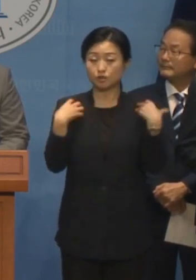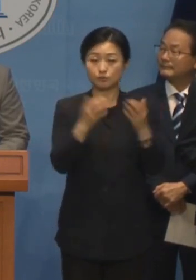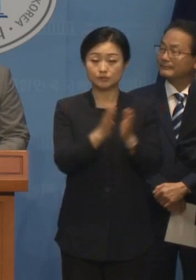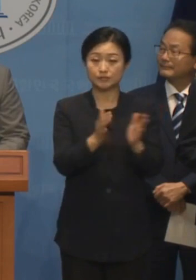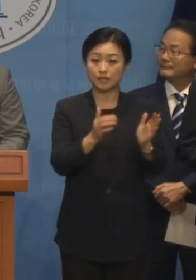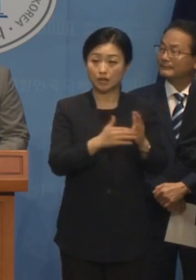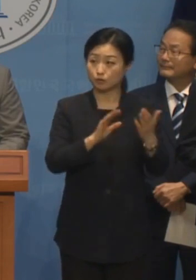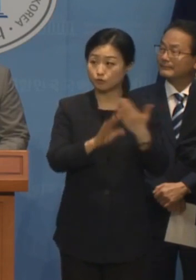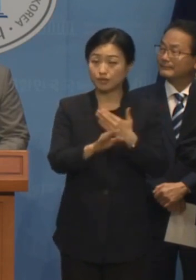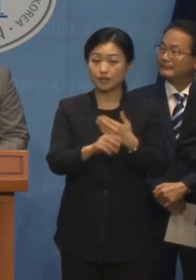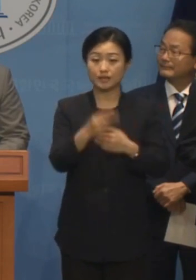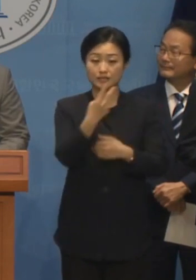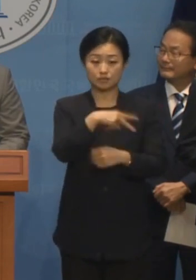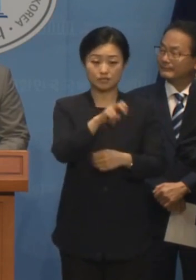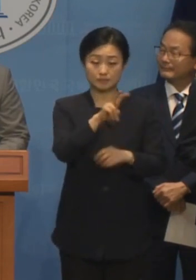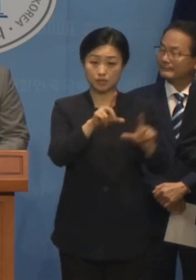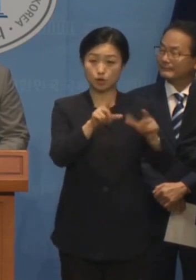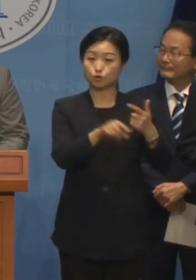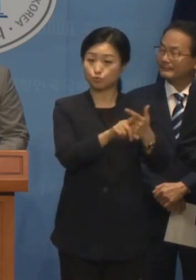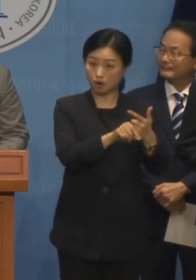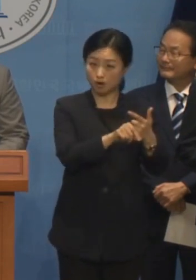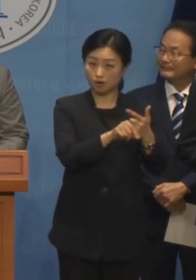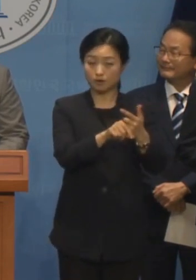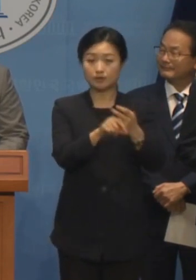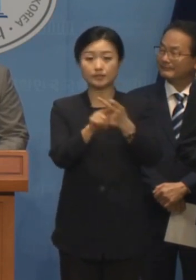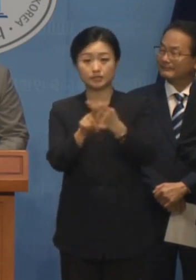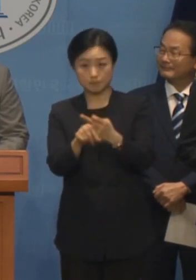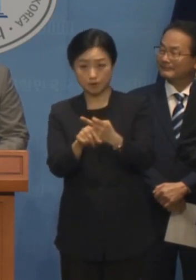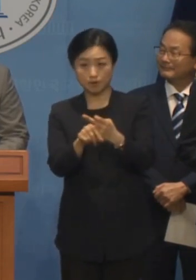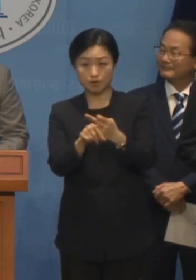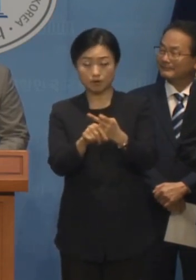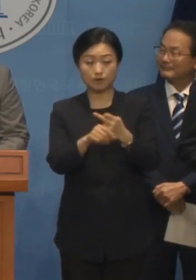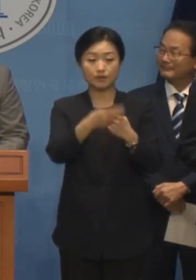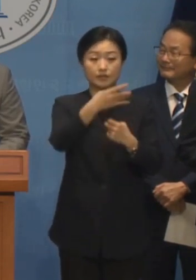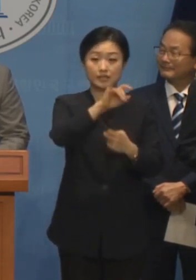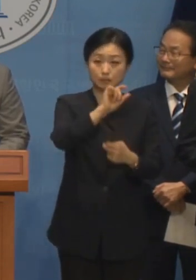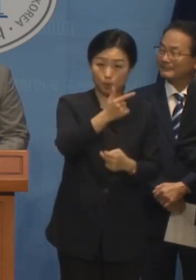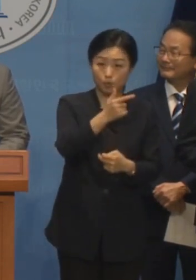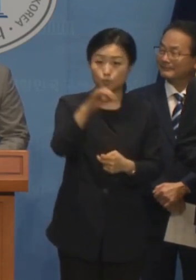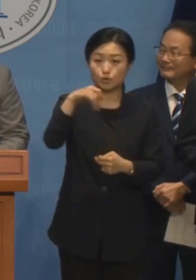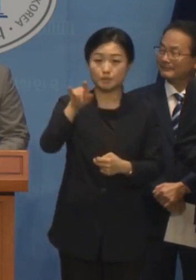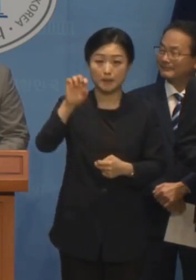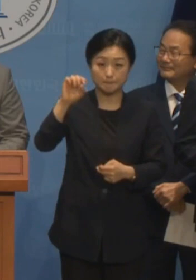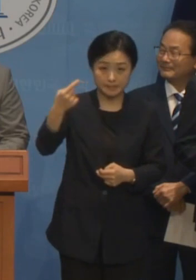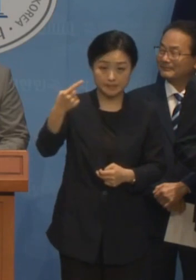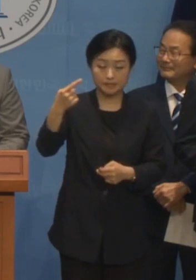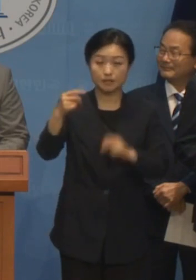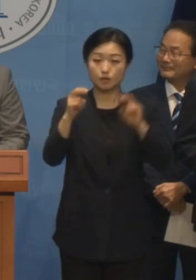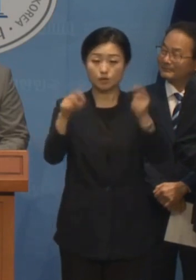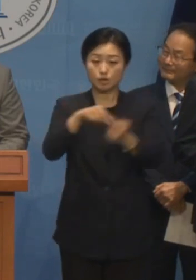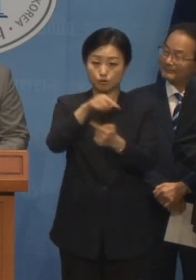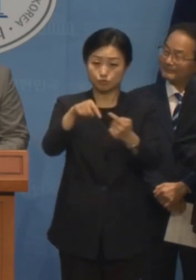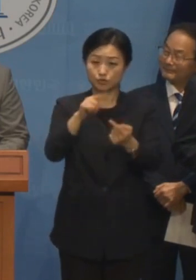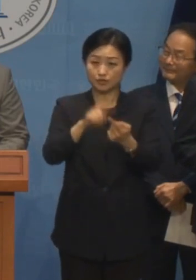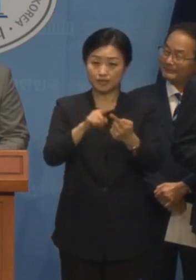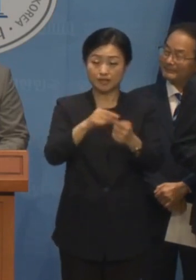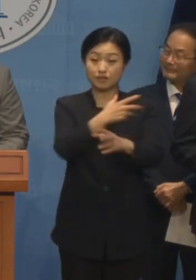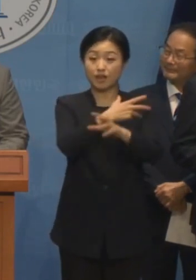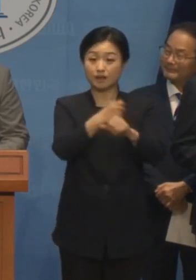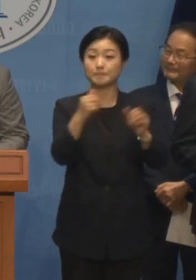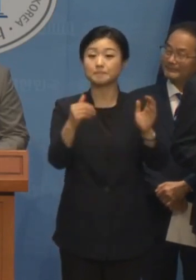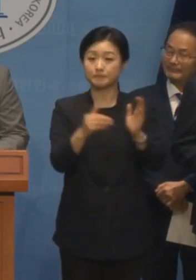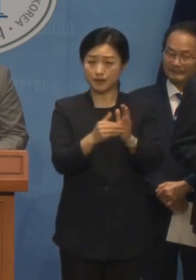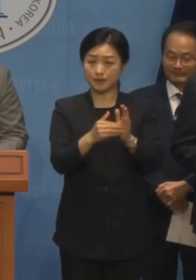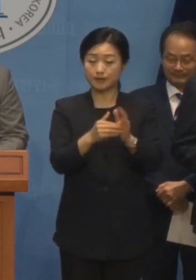직후인 22년 6월과 지난해 12월에 티몬 및 위메프와 경영개선 협약 MOU를